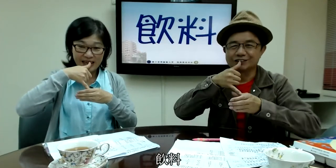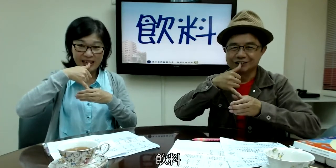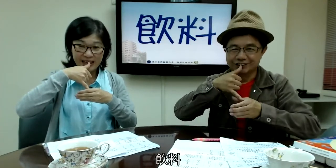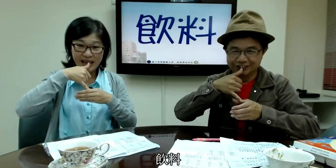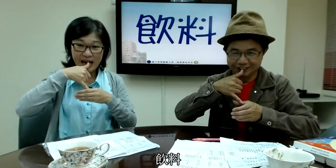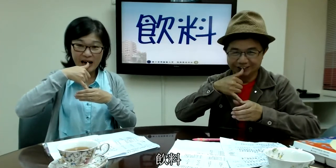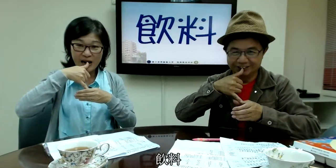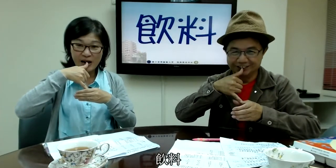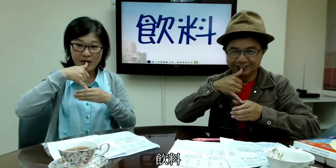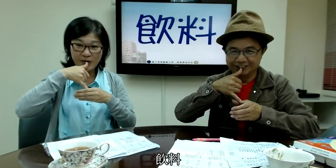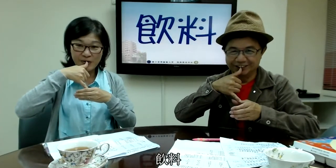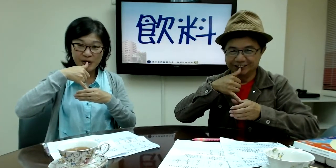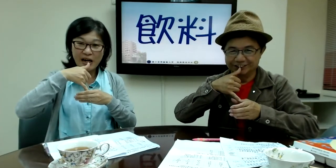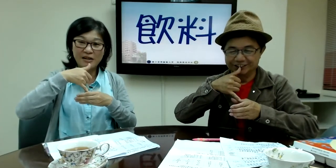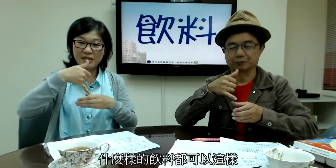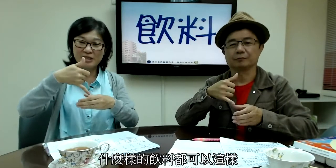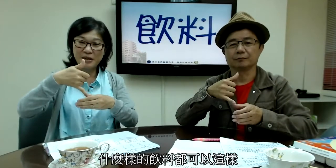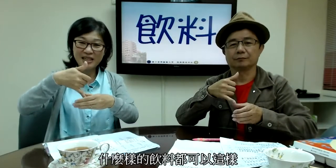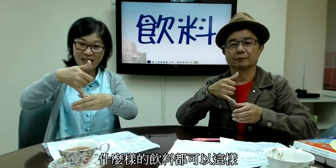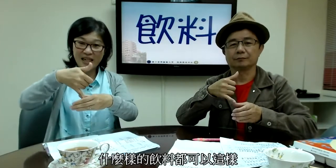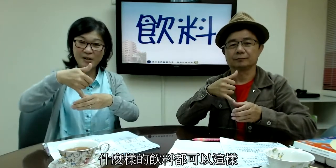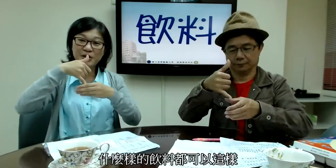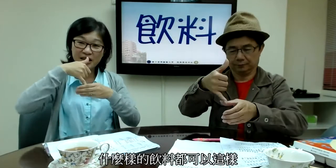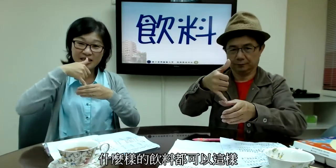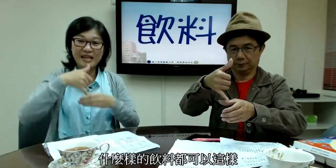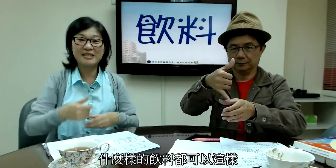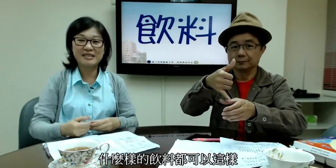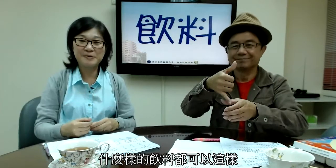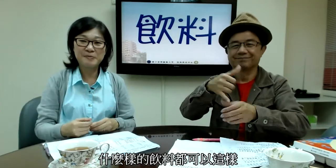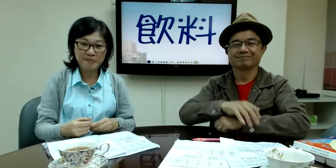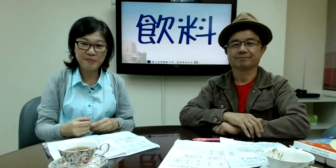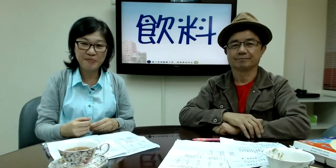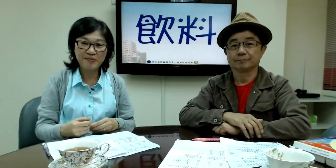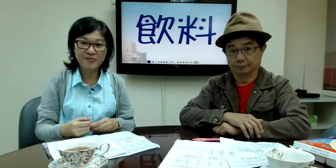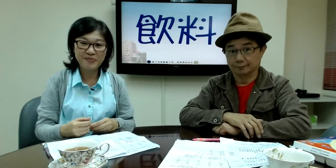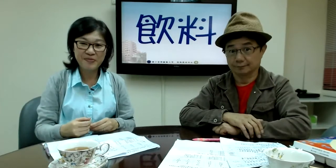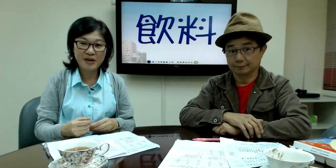饮料。什么样的饮料都可以这样子，嗯 ，OK